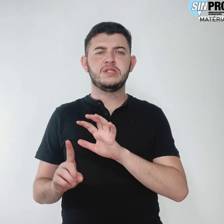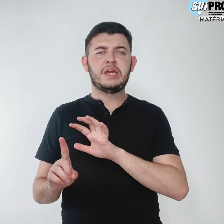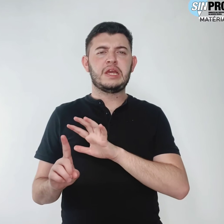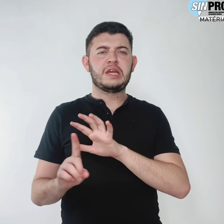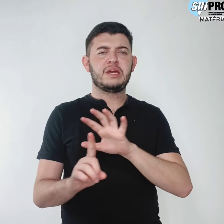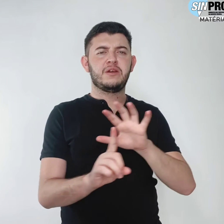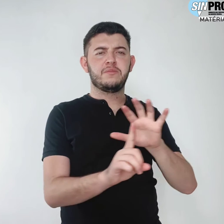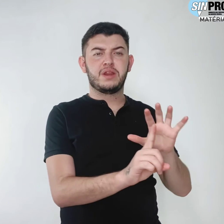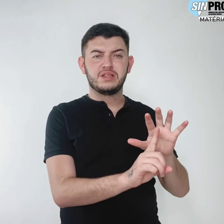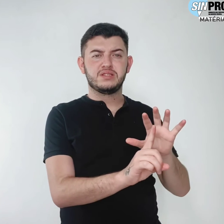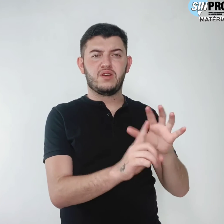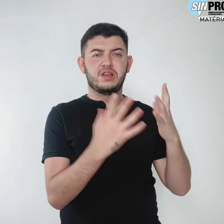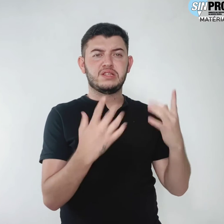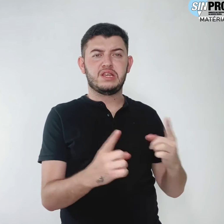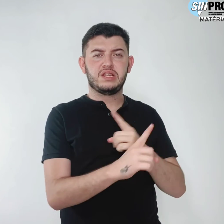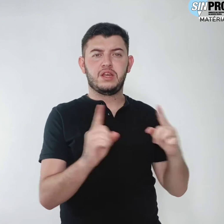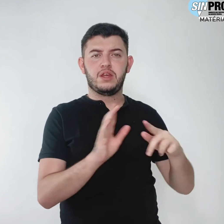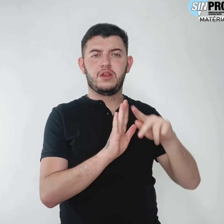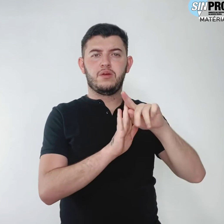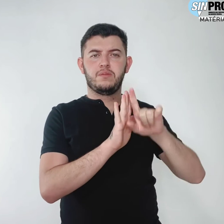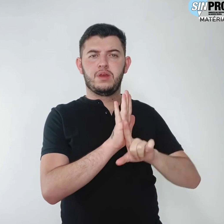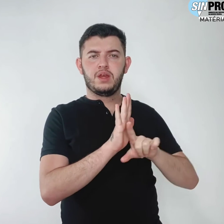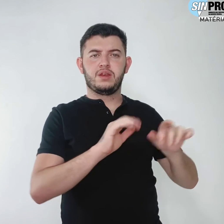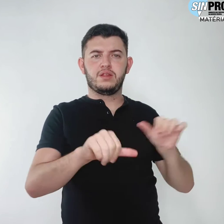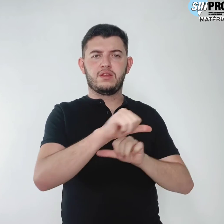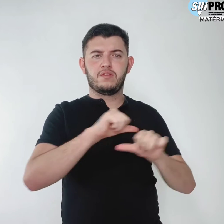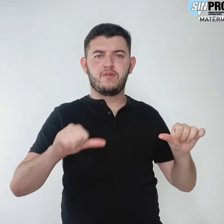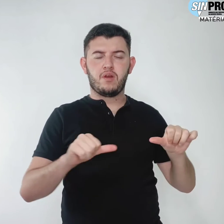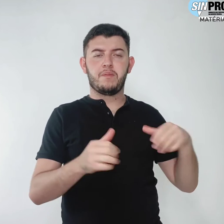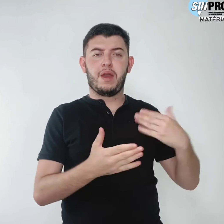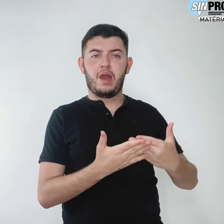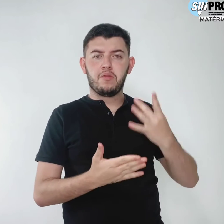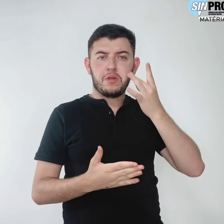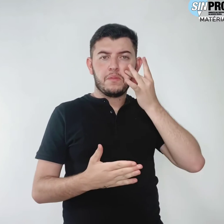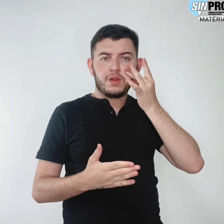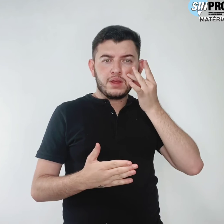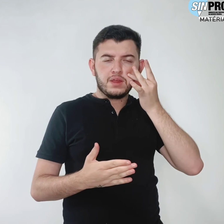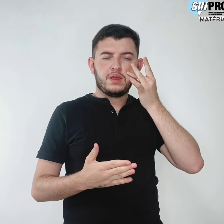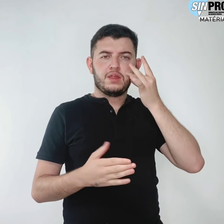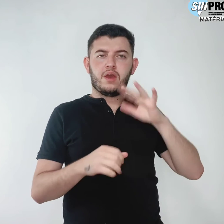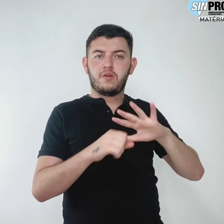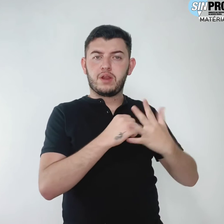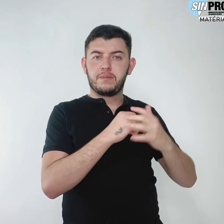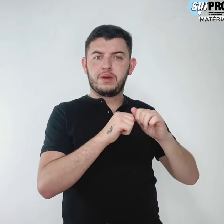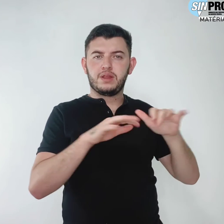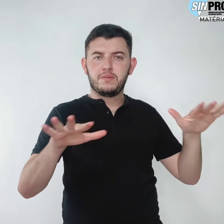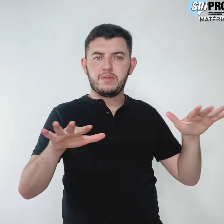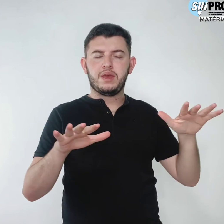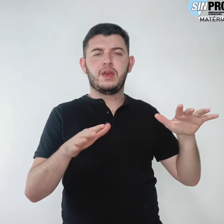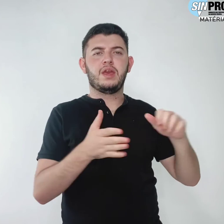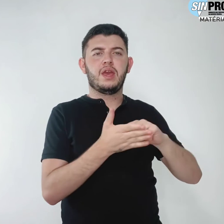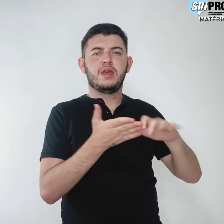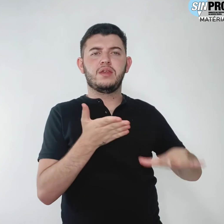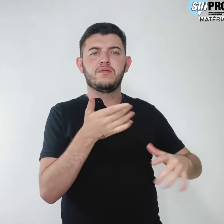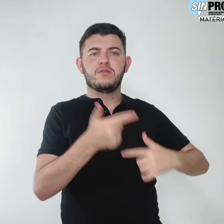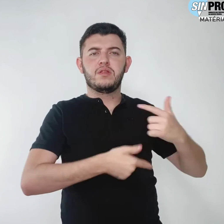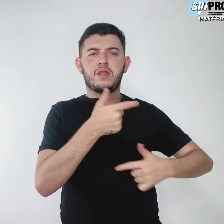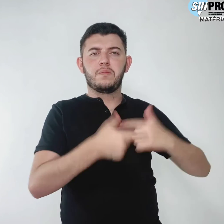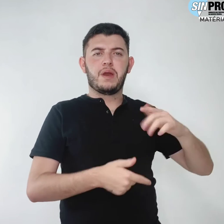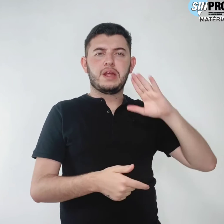Pressão contra a PL, que transforma a aula presencial na pandemia em atividade essencial. O